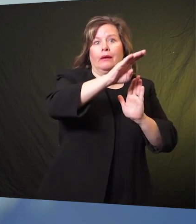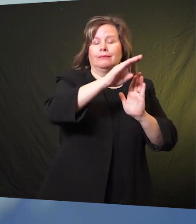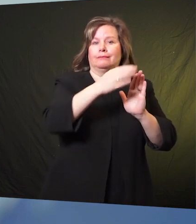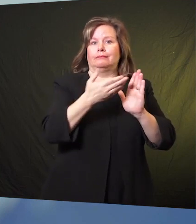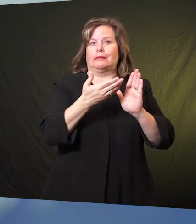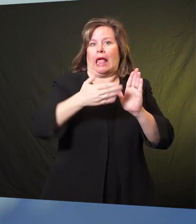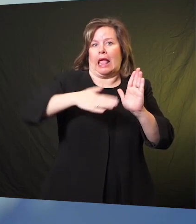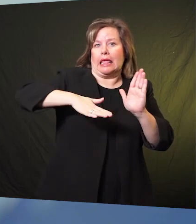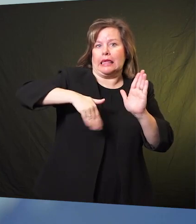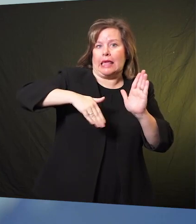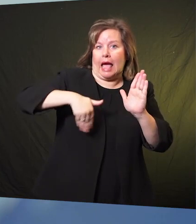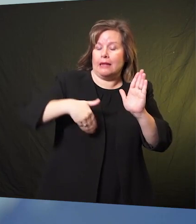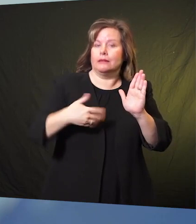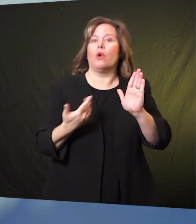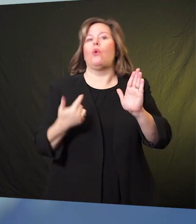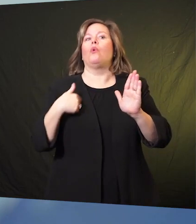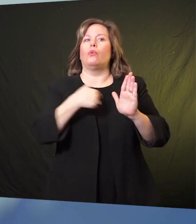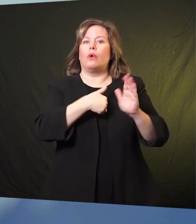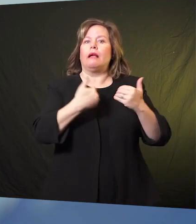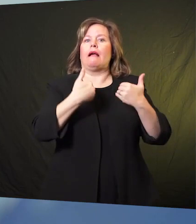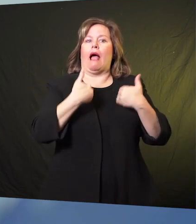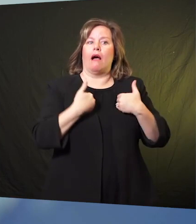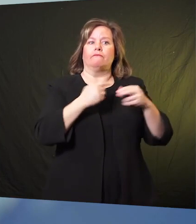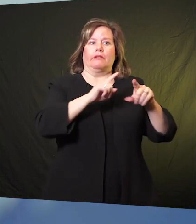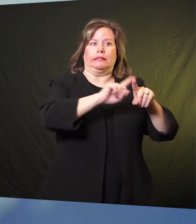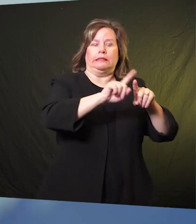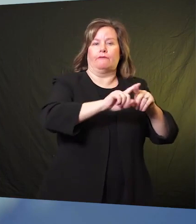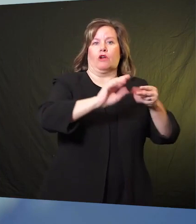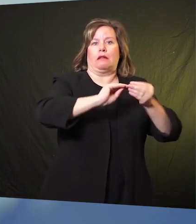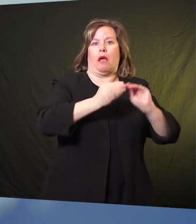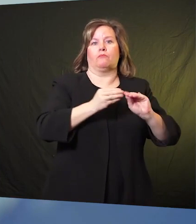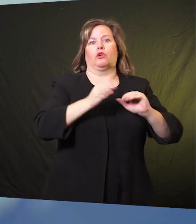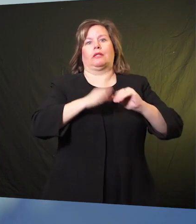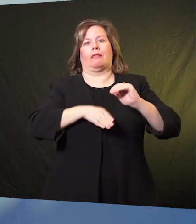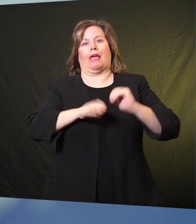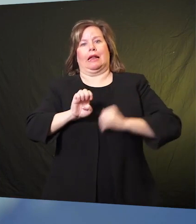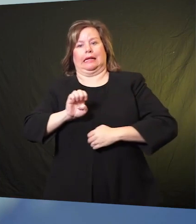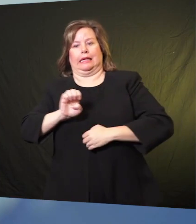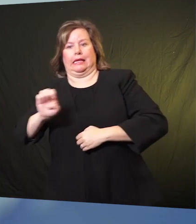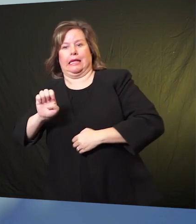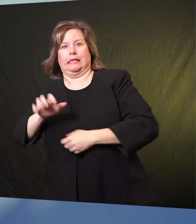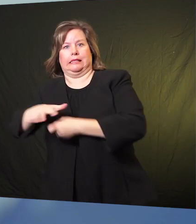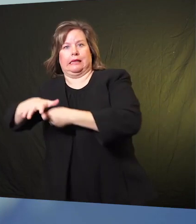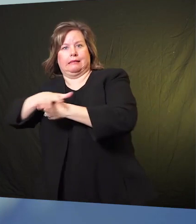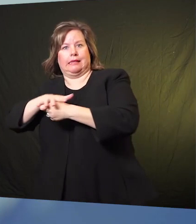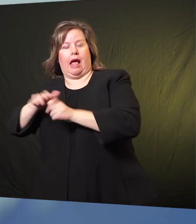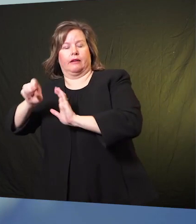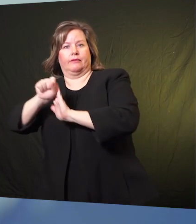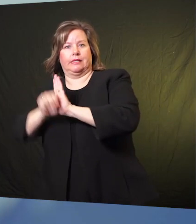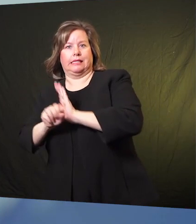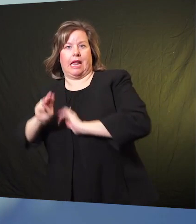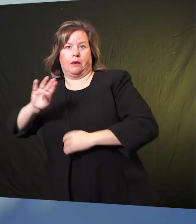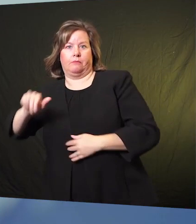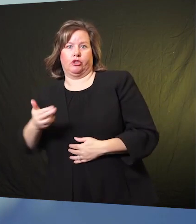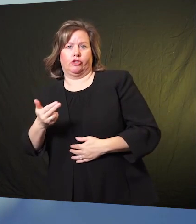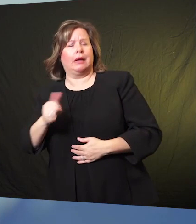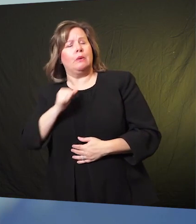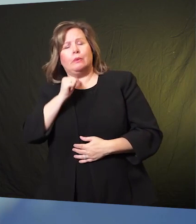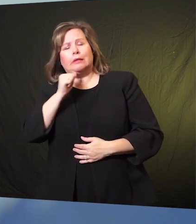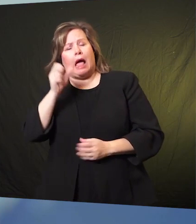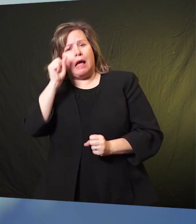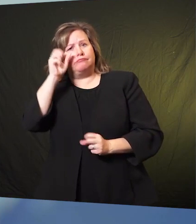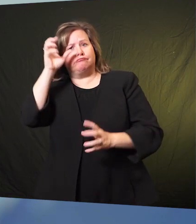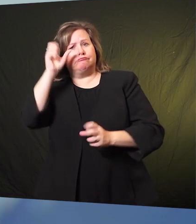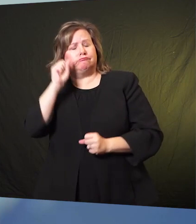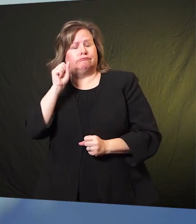esta curva de manera diferente que el lado este del estado eso no es una sorpresa aunque hemos oprimido mucho